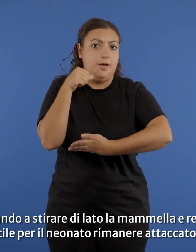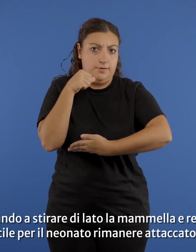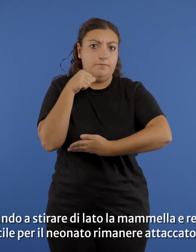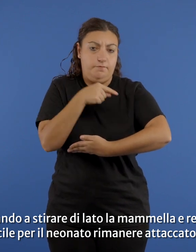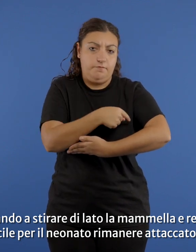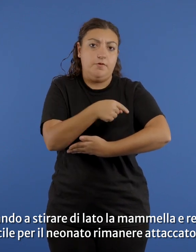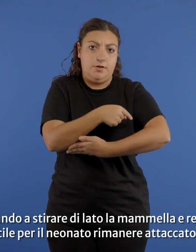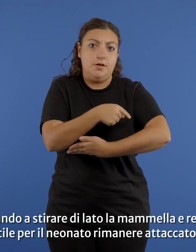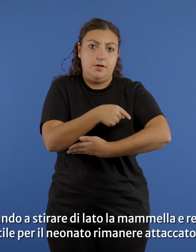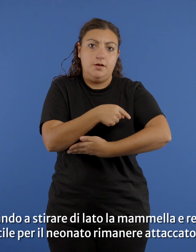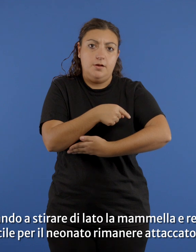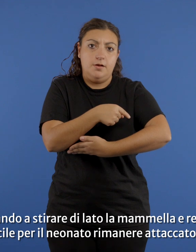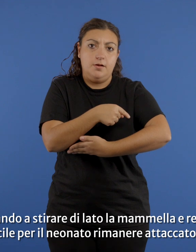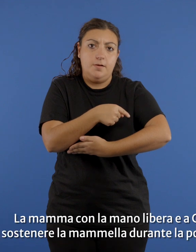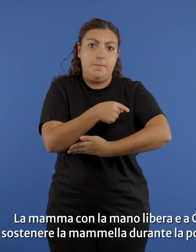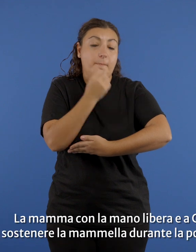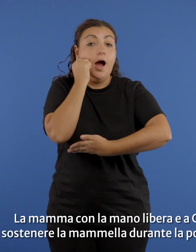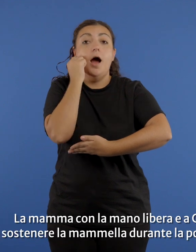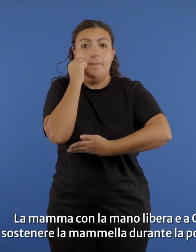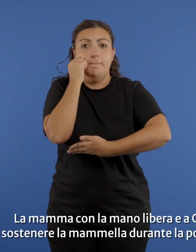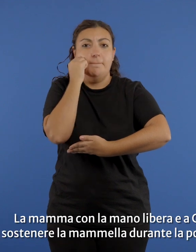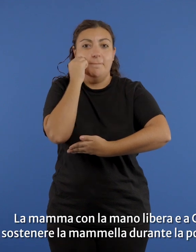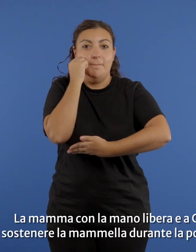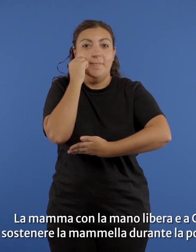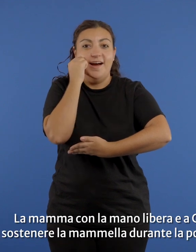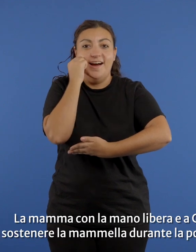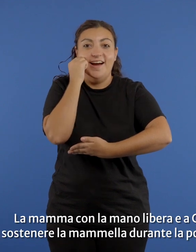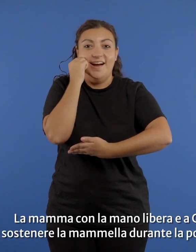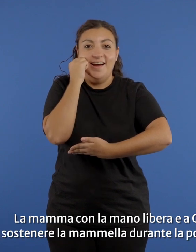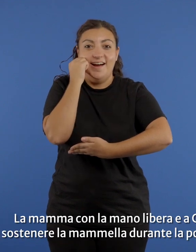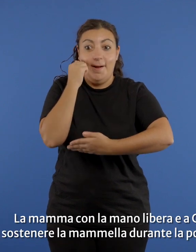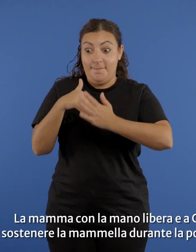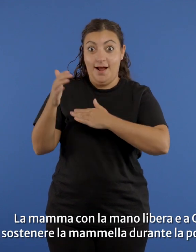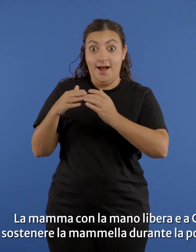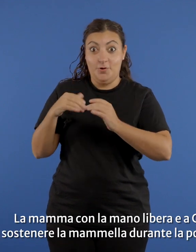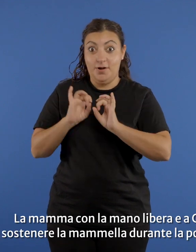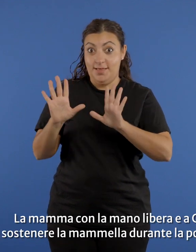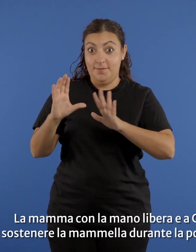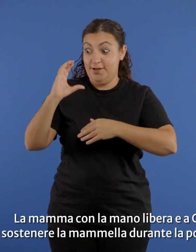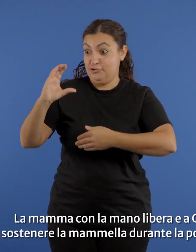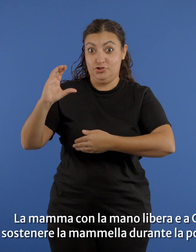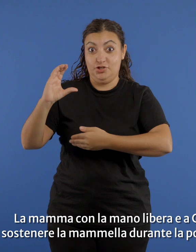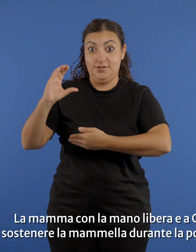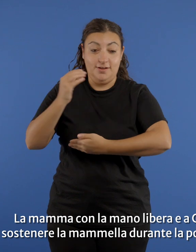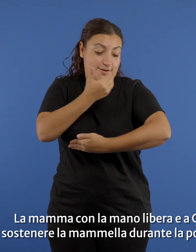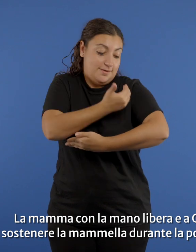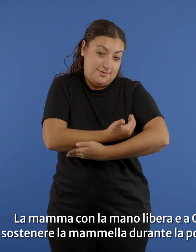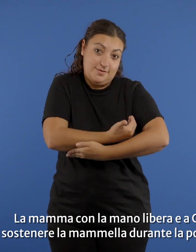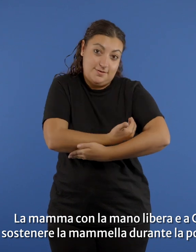attaccato al seno la mamma con la mano libera e a c può